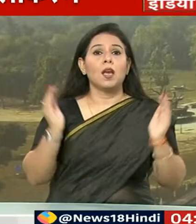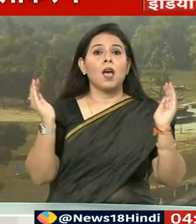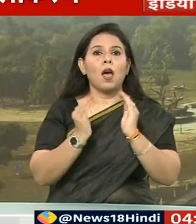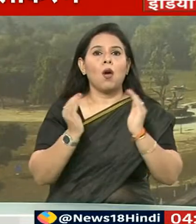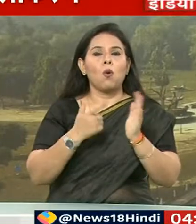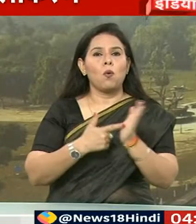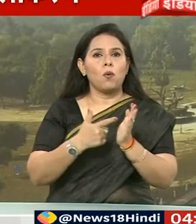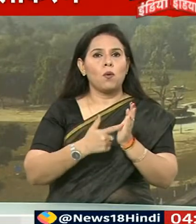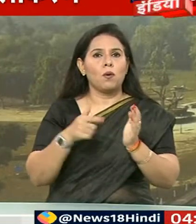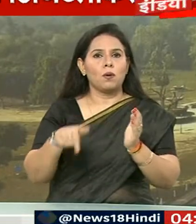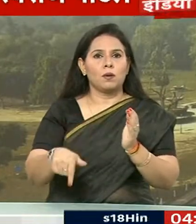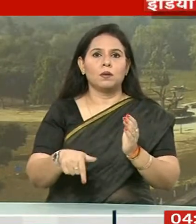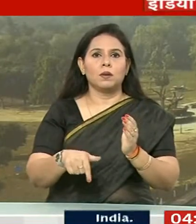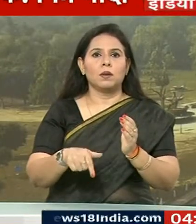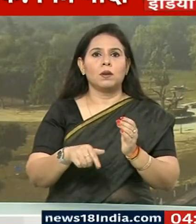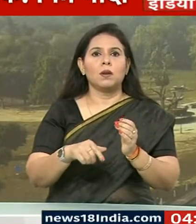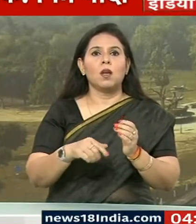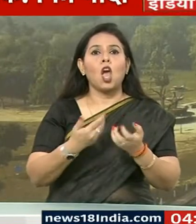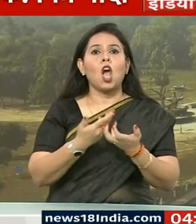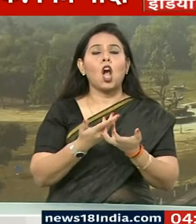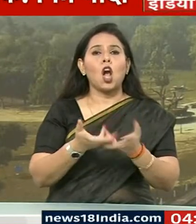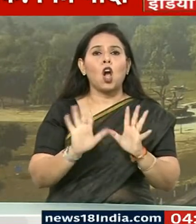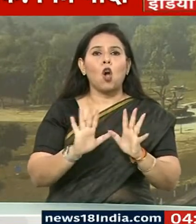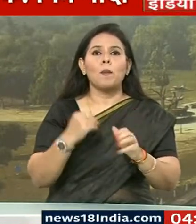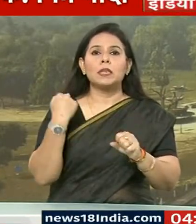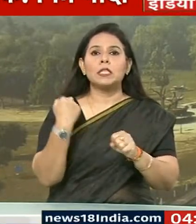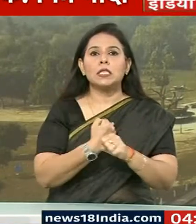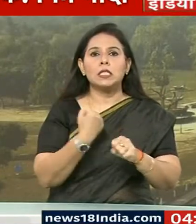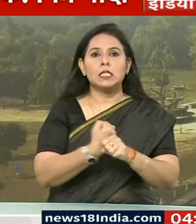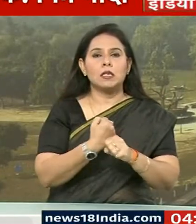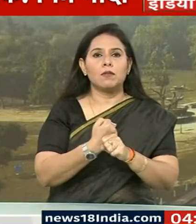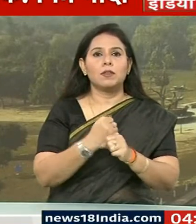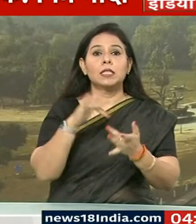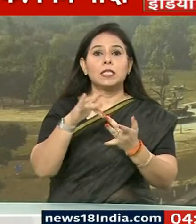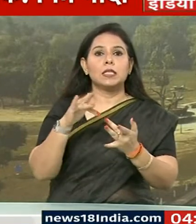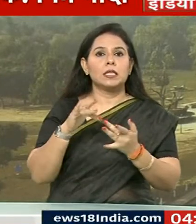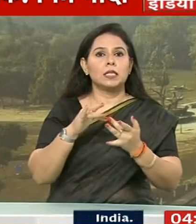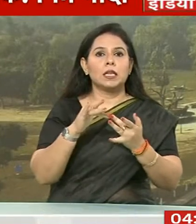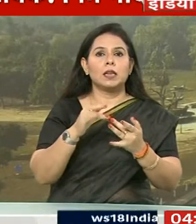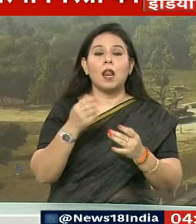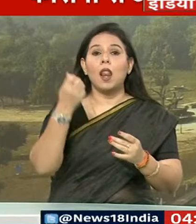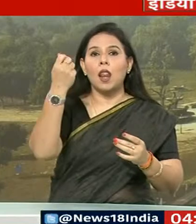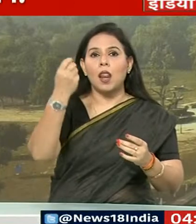गांवों में कॉमन सर्विस सेंटरों की संख्या भी